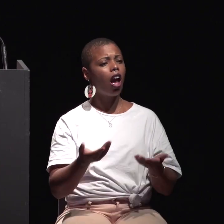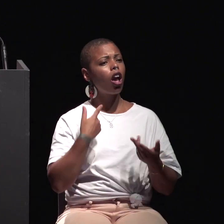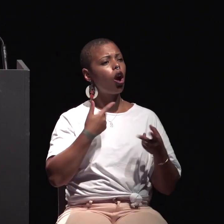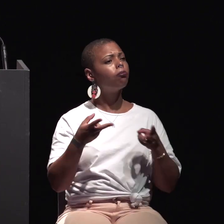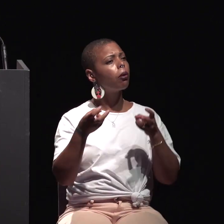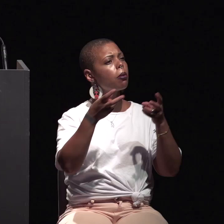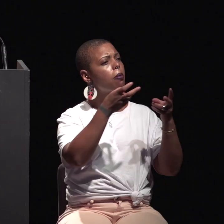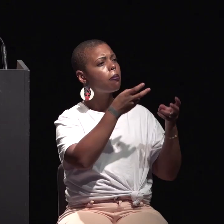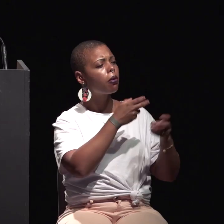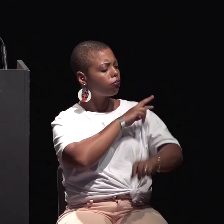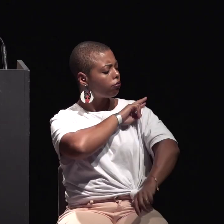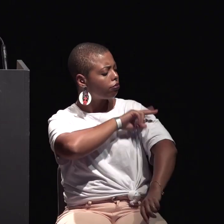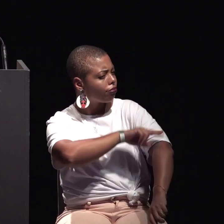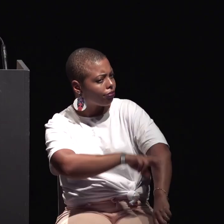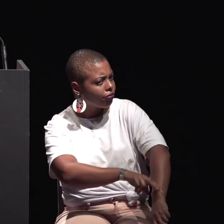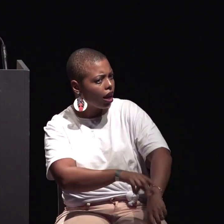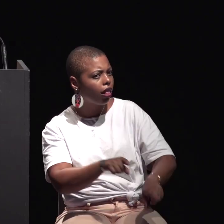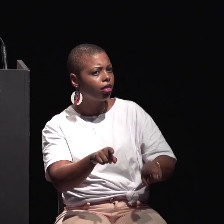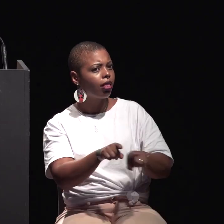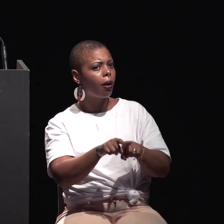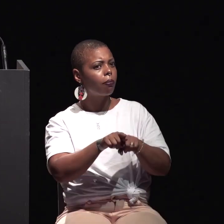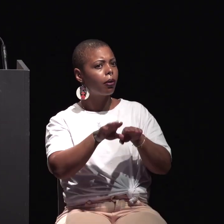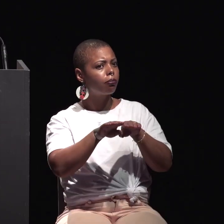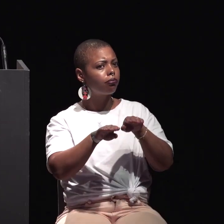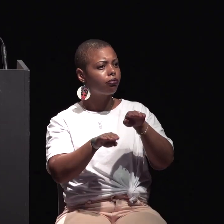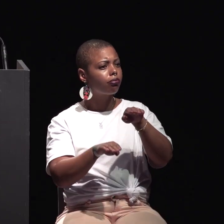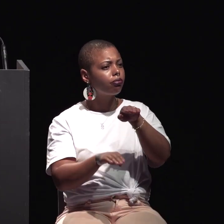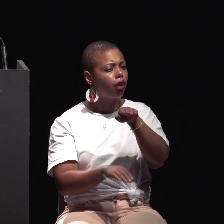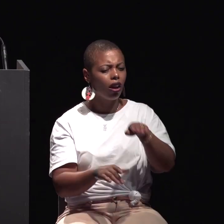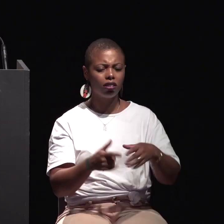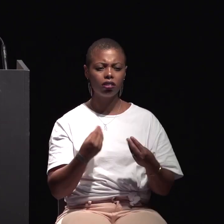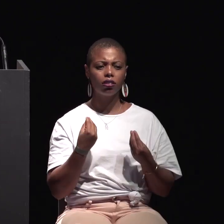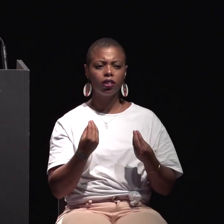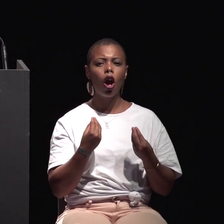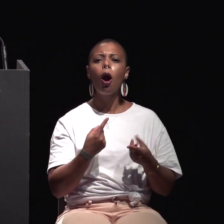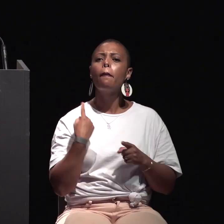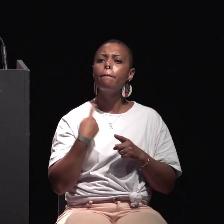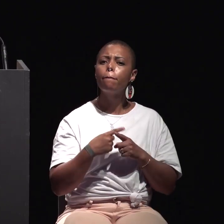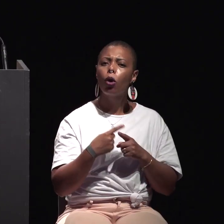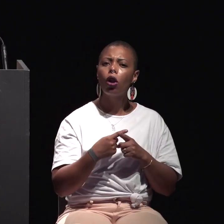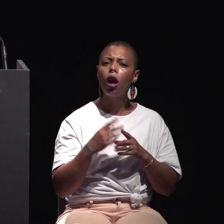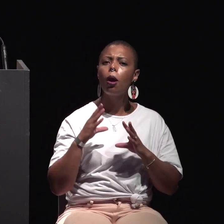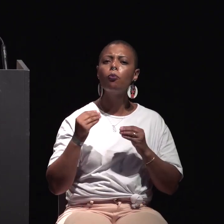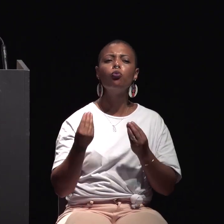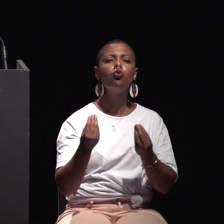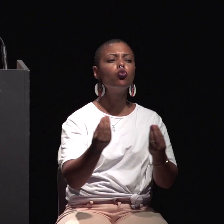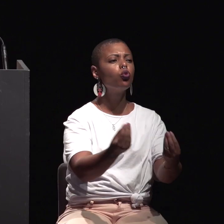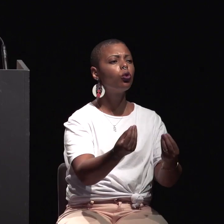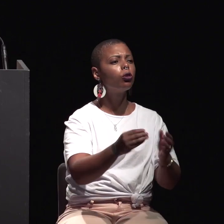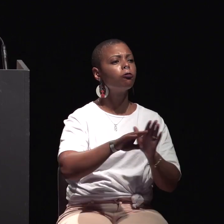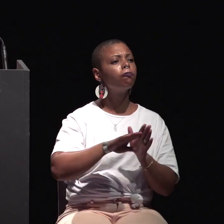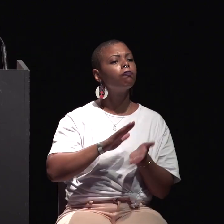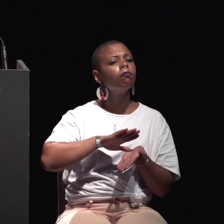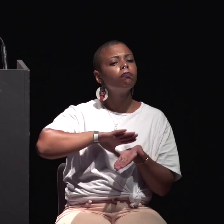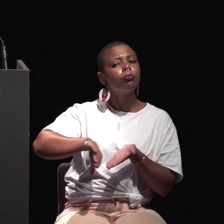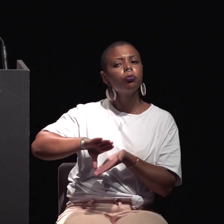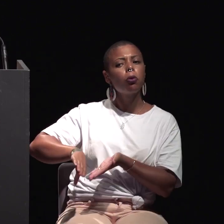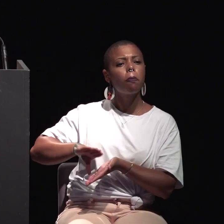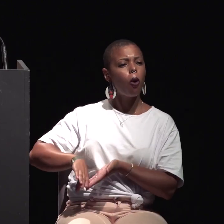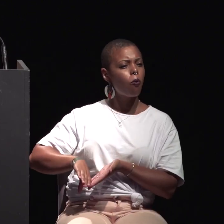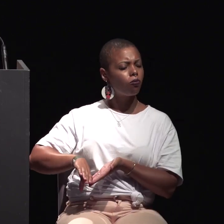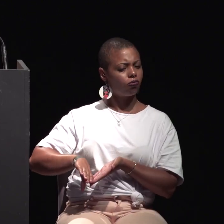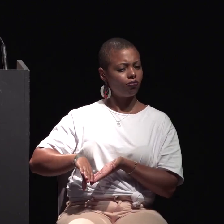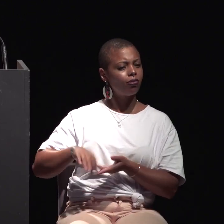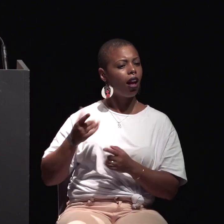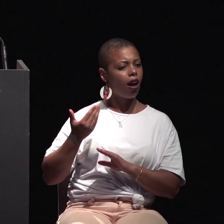que tantas vozes são caladas ou preteridas? Em uma entrevista recente, a